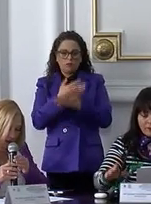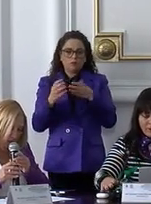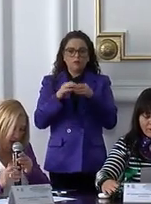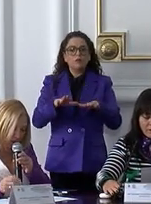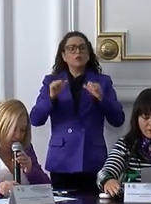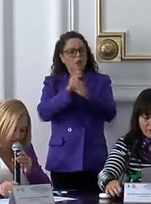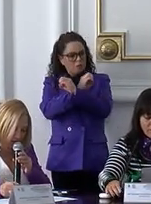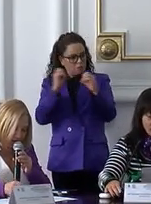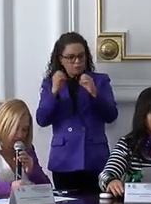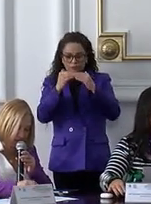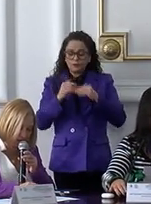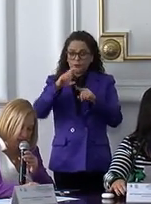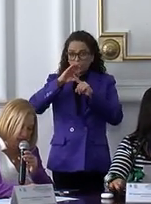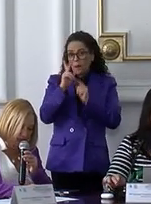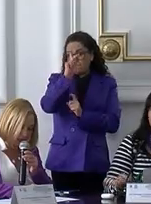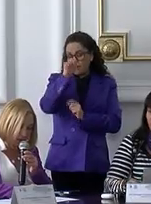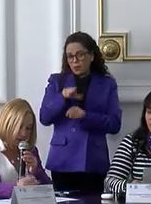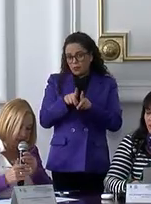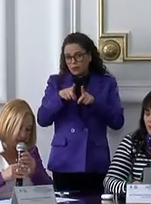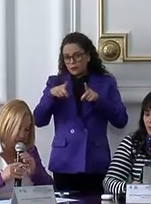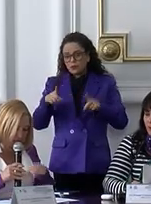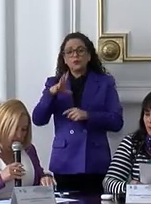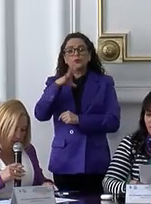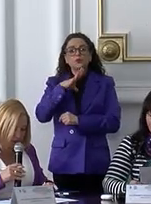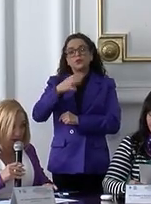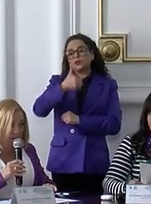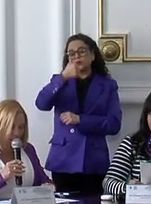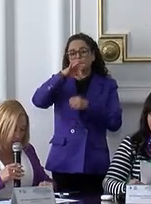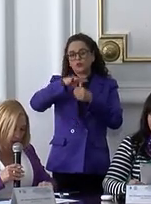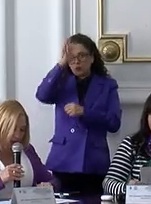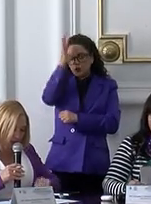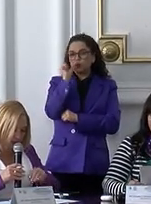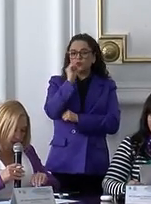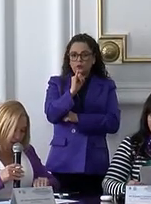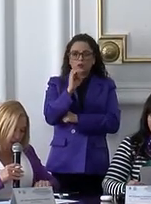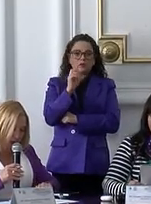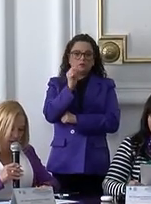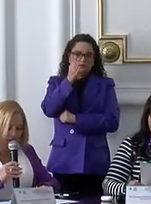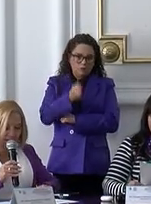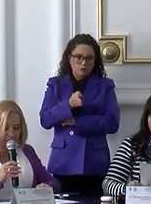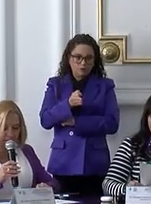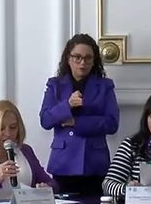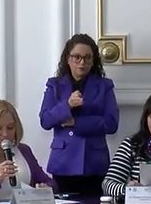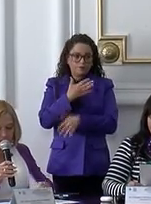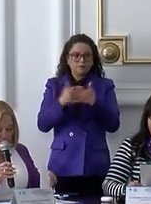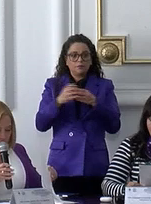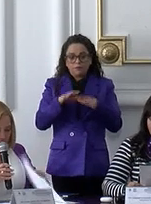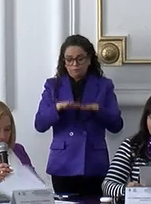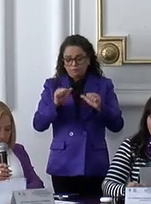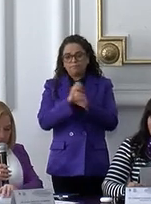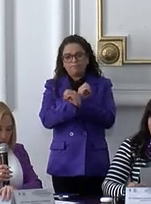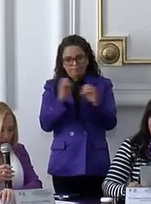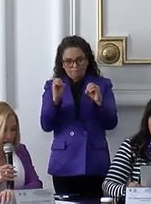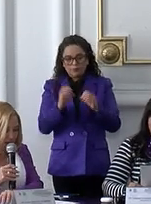abstenciones. Por la Comisión de Planeación del Desarrollo existen 6 votos a favor, 0 votos en contra, 0